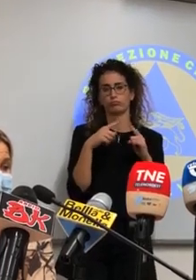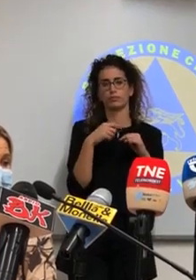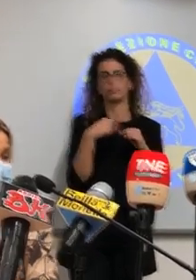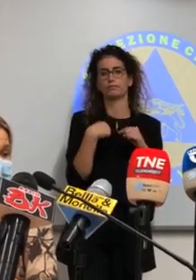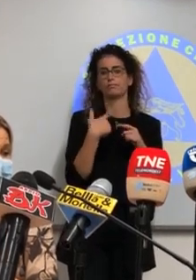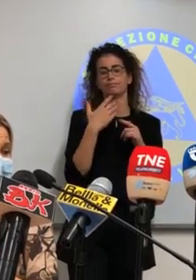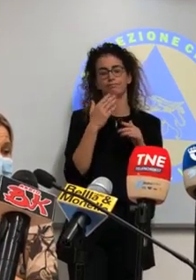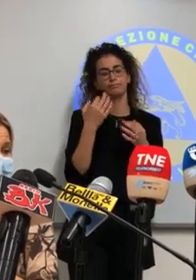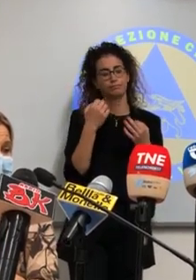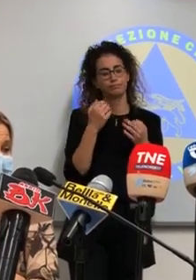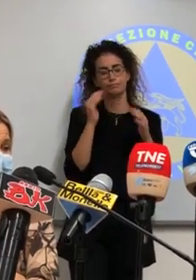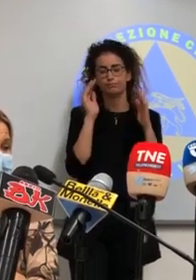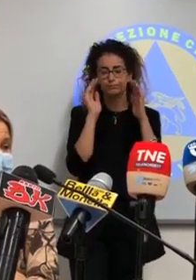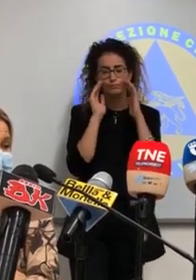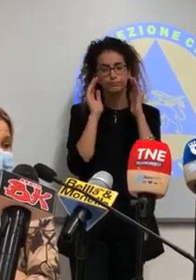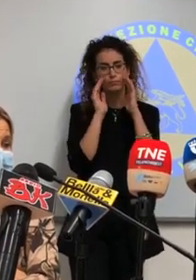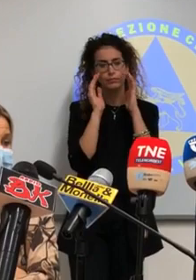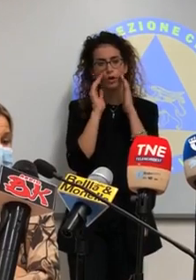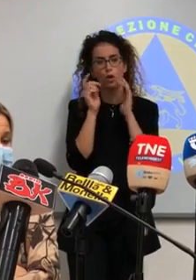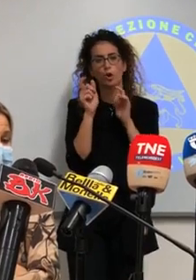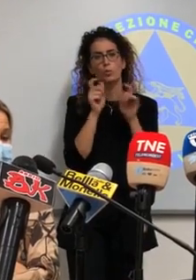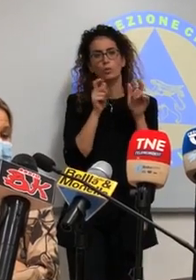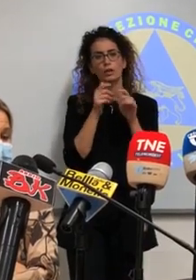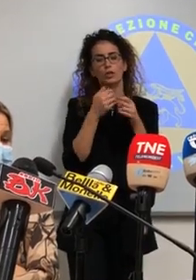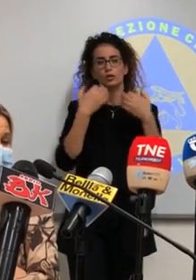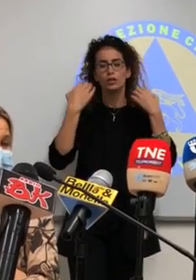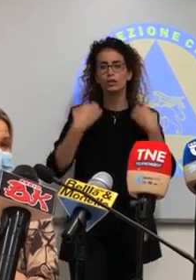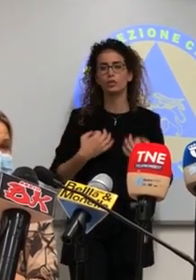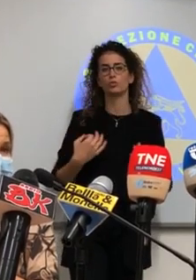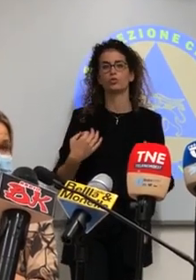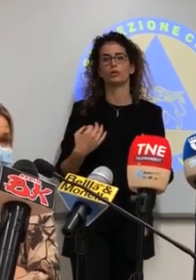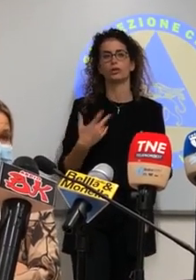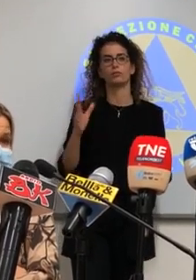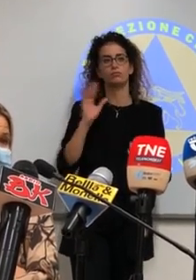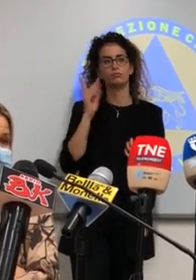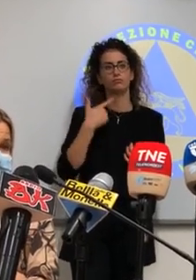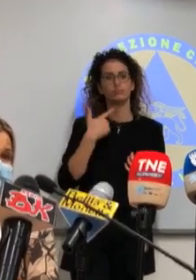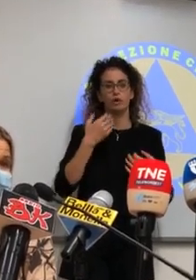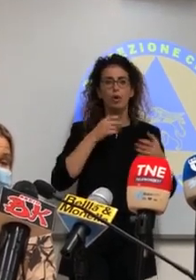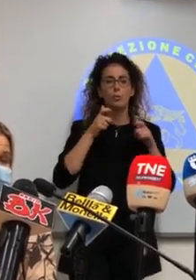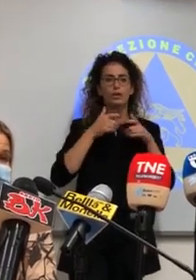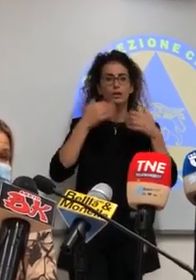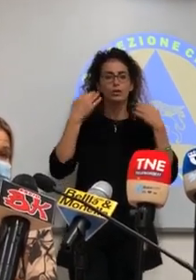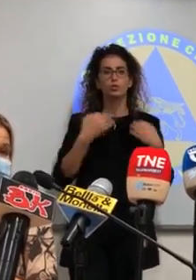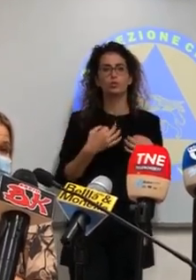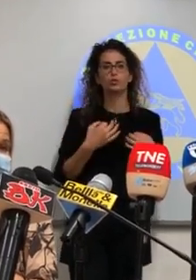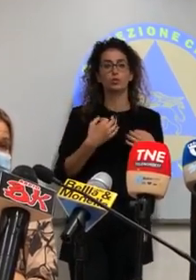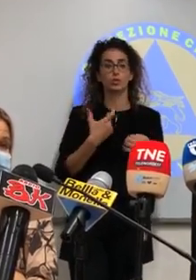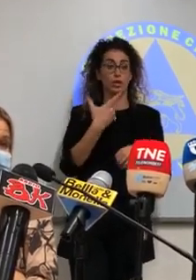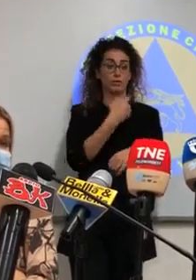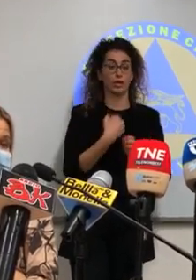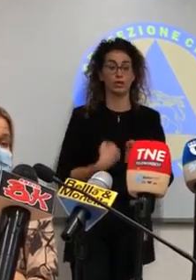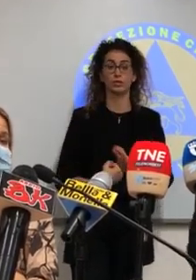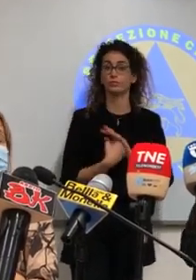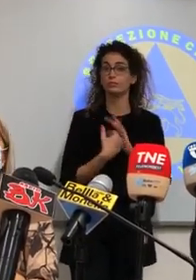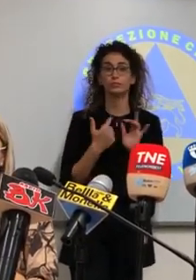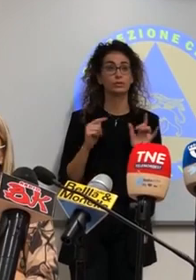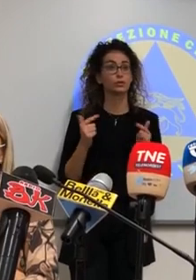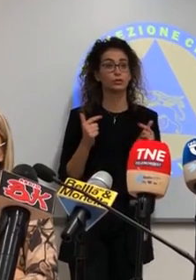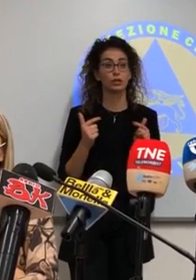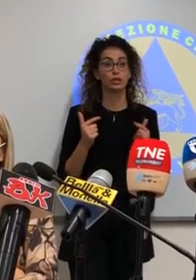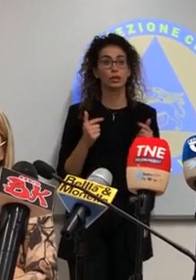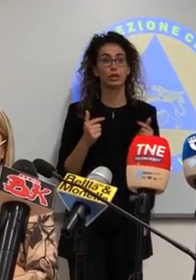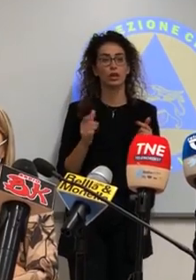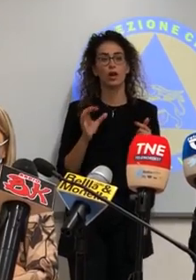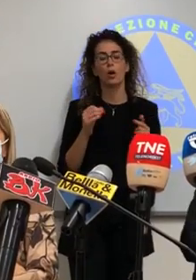della comunicazione istituzionale. Se voi pensate, non c'è una comunicazione istituzionale di supporto alle vaccinazioni, o se volessimo